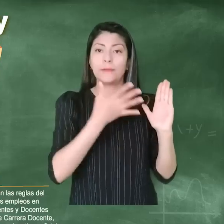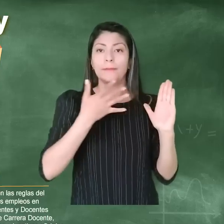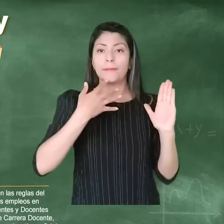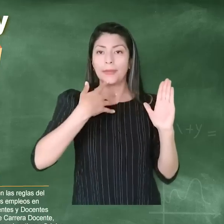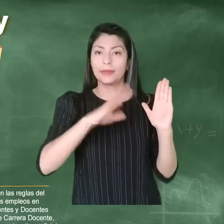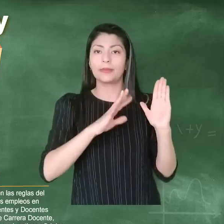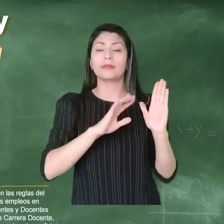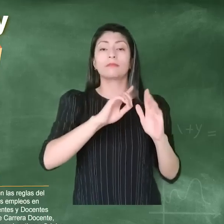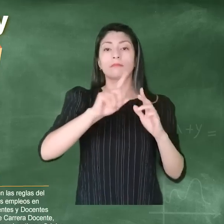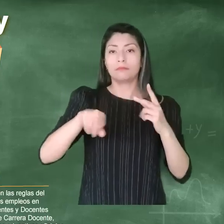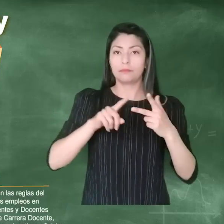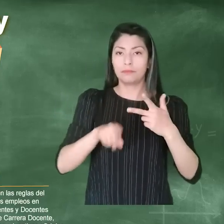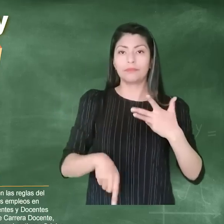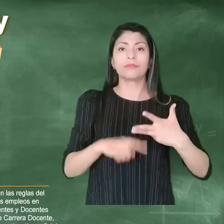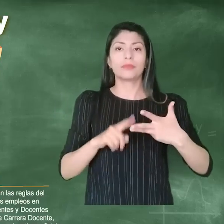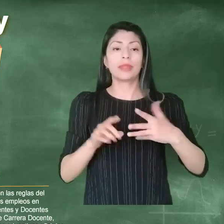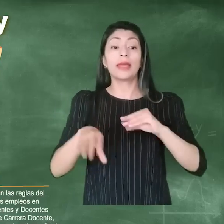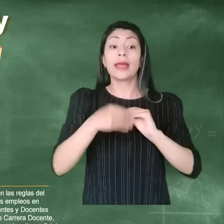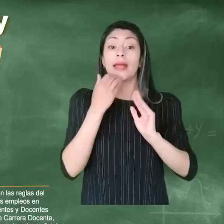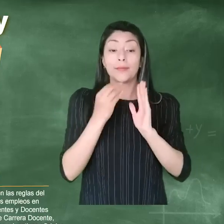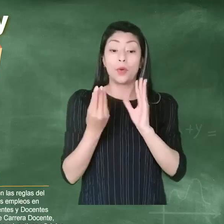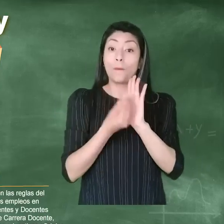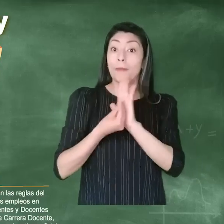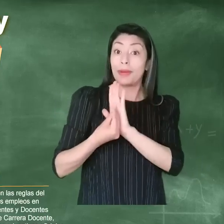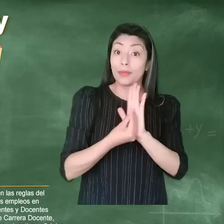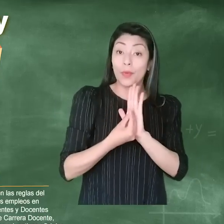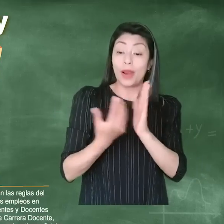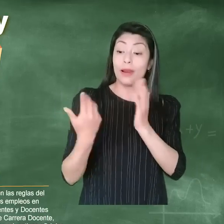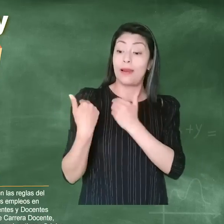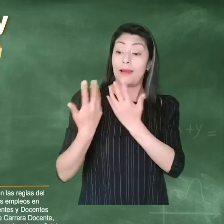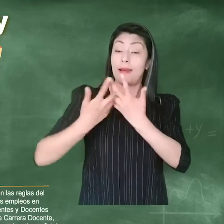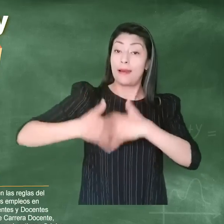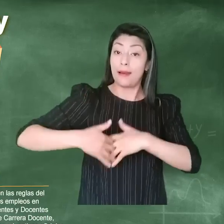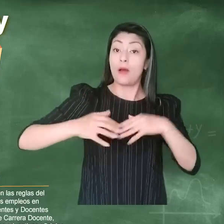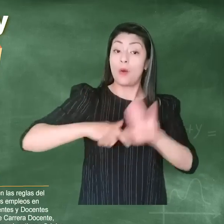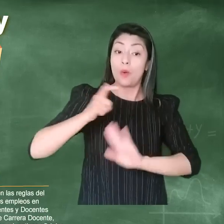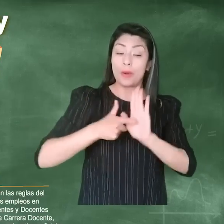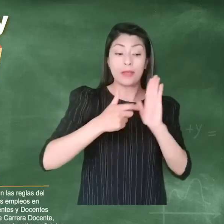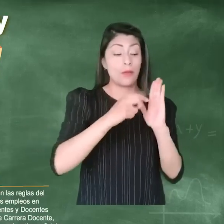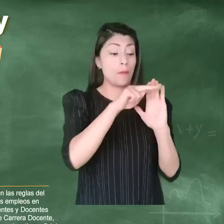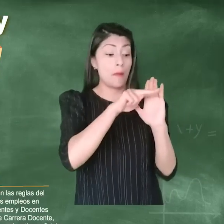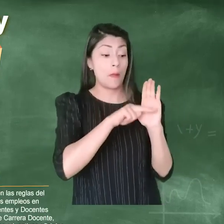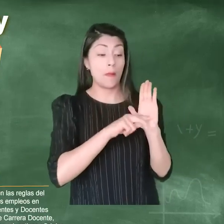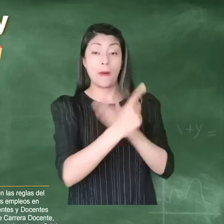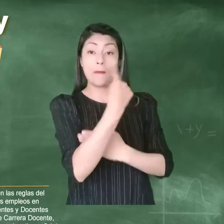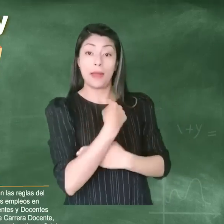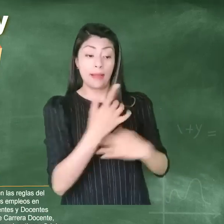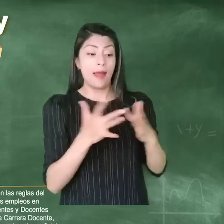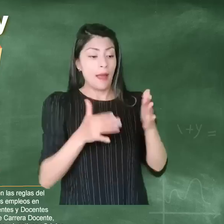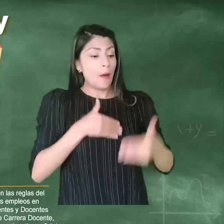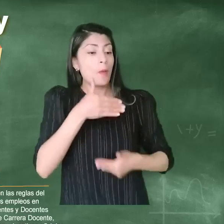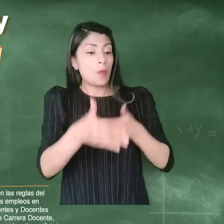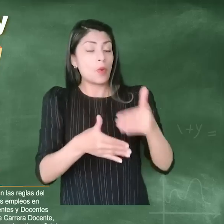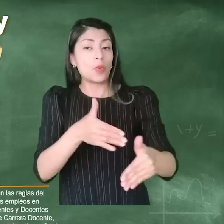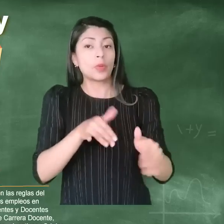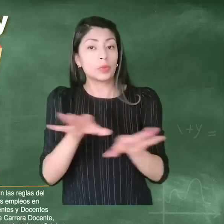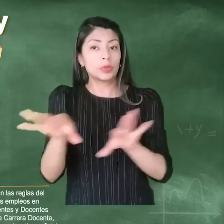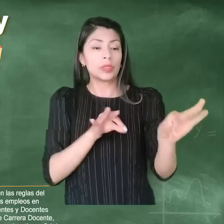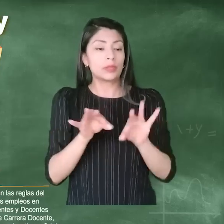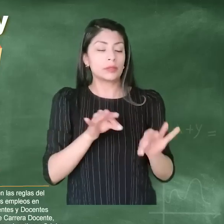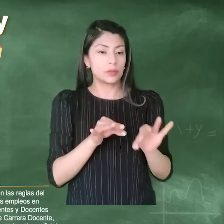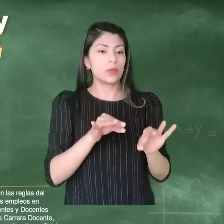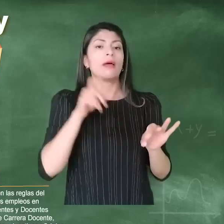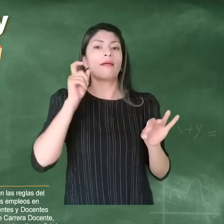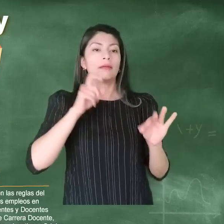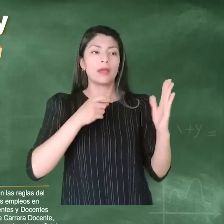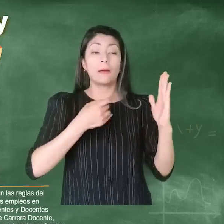aspirante, establecidos en el Manual de Funciones, Requisitos y Competencias, con base en el cual se realiza este